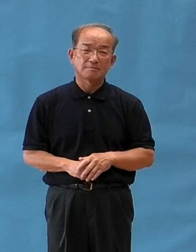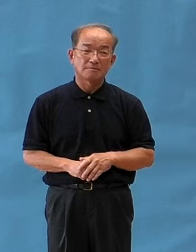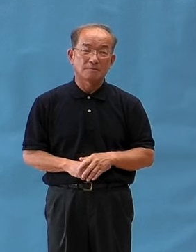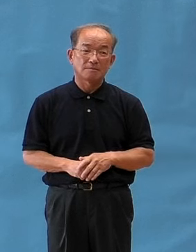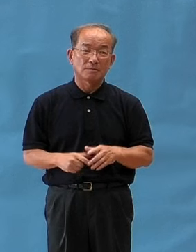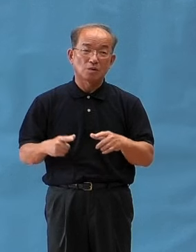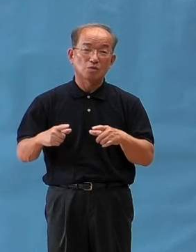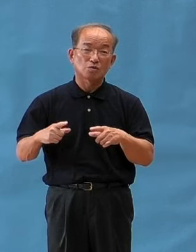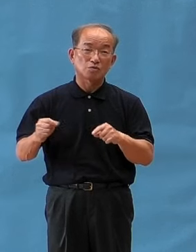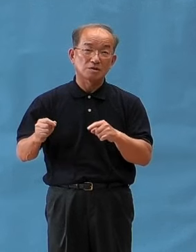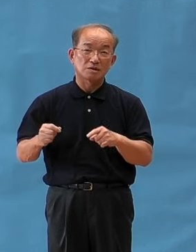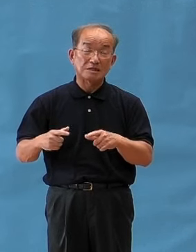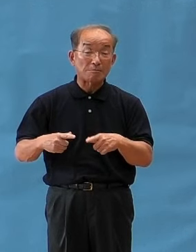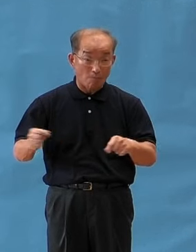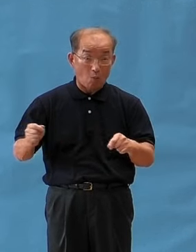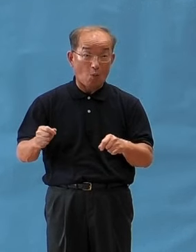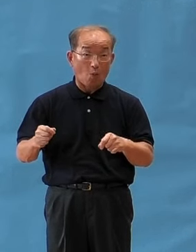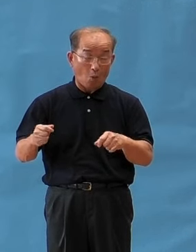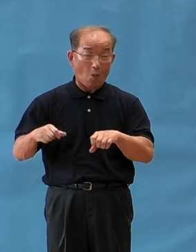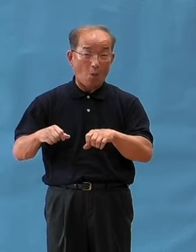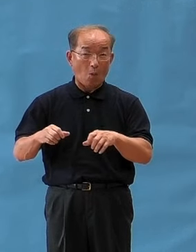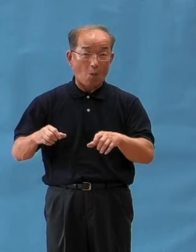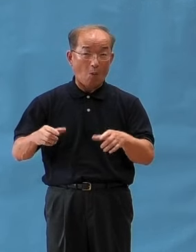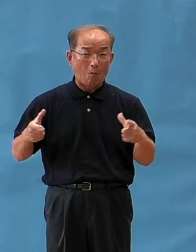国を滅ぼすためにやってるのかと。